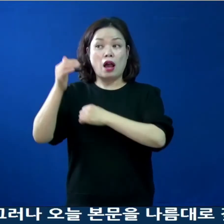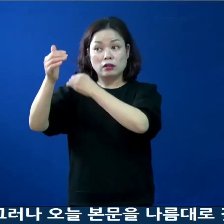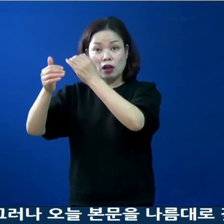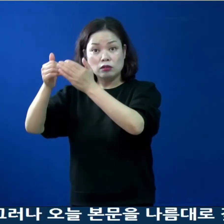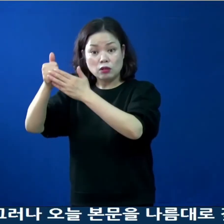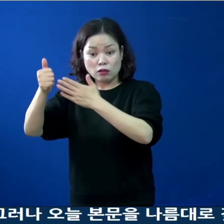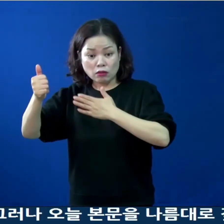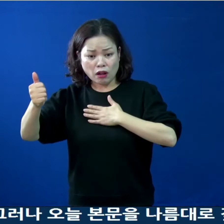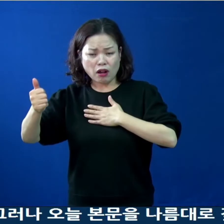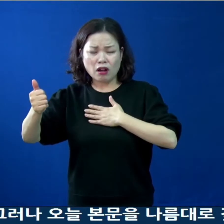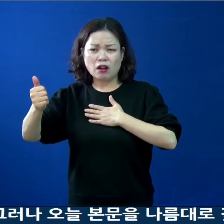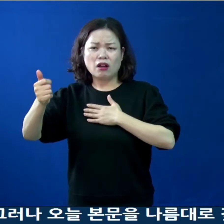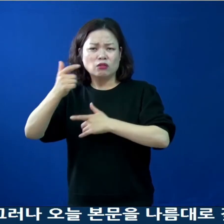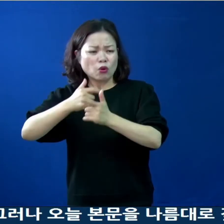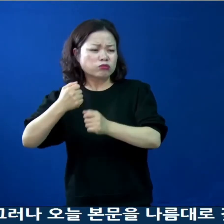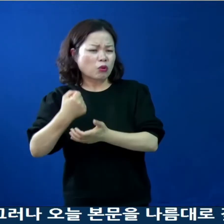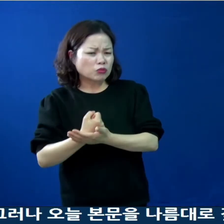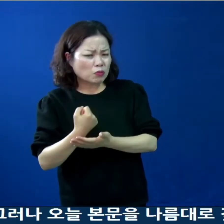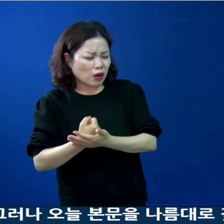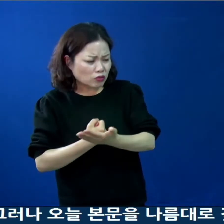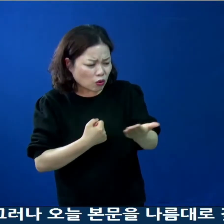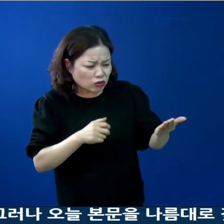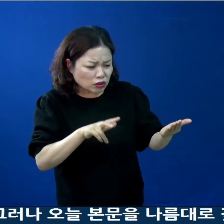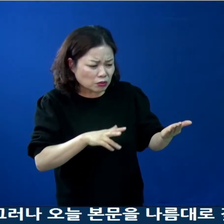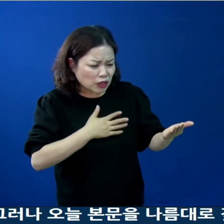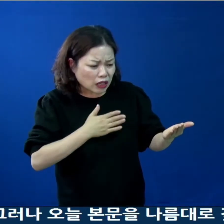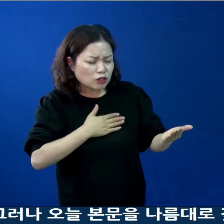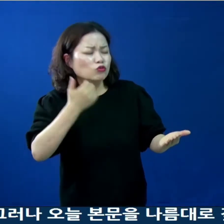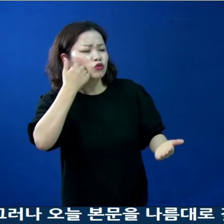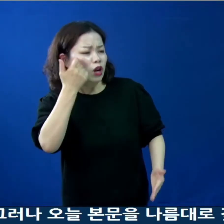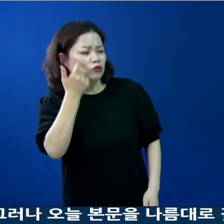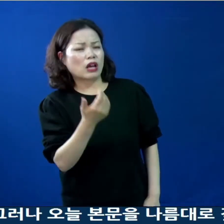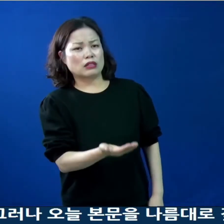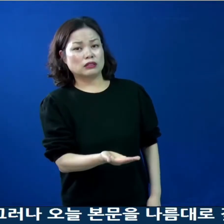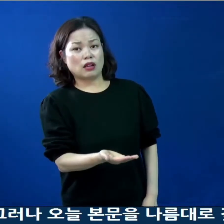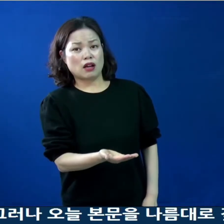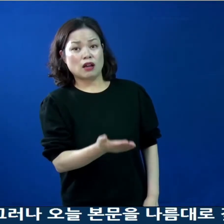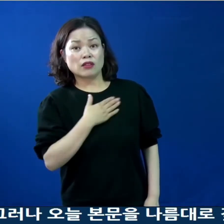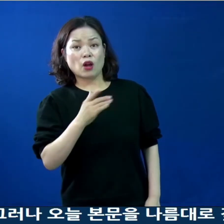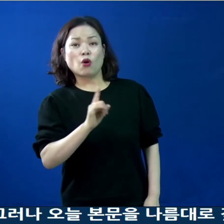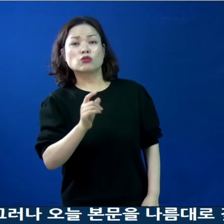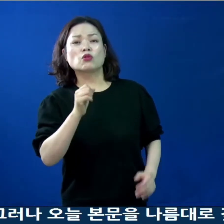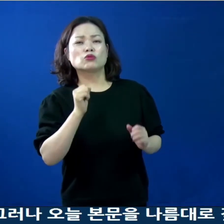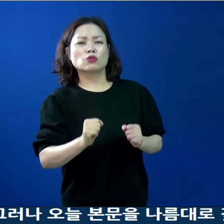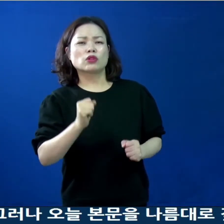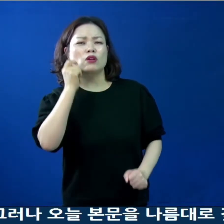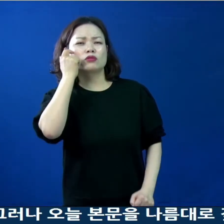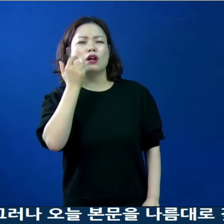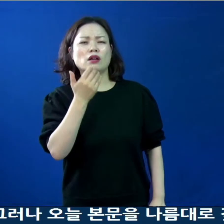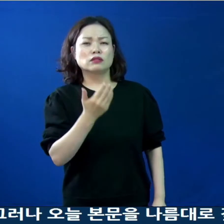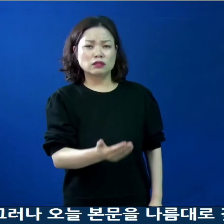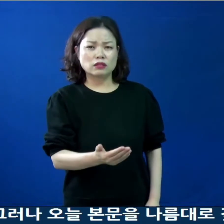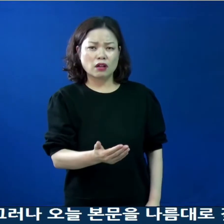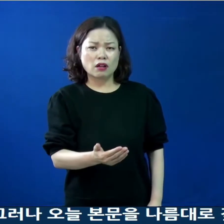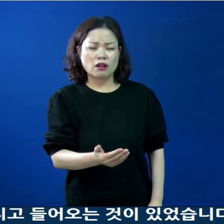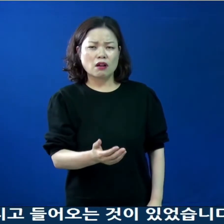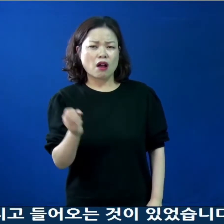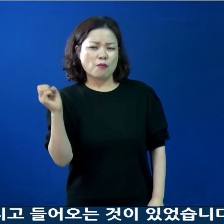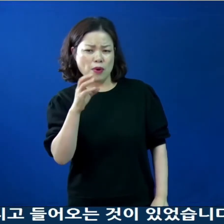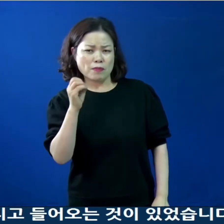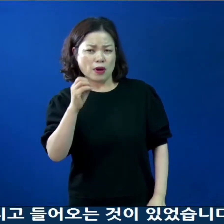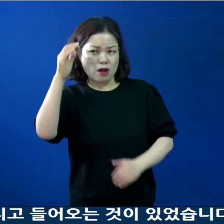하나님께서 내가 더 섭섭하다는 것이에요. 너희들은 지금 나를 누구라고 생각하느냐? 내가 어떤 존재라고 생각하느냐? 하면서 쭉 얘기하시는